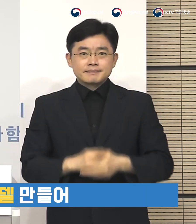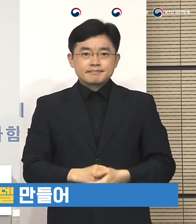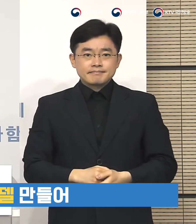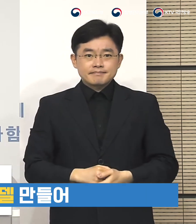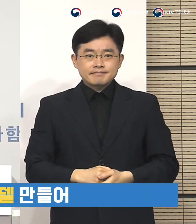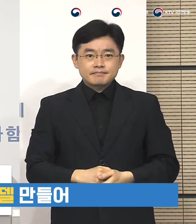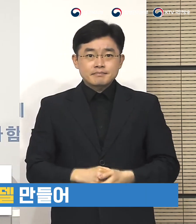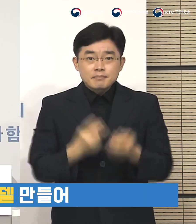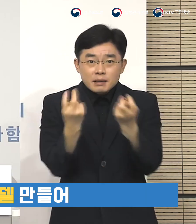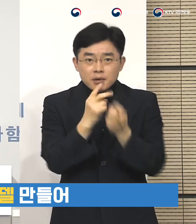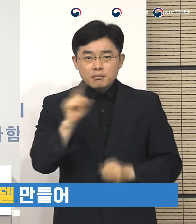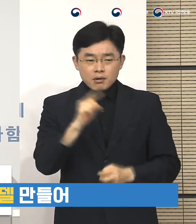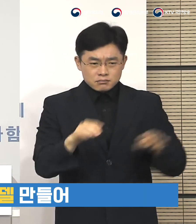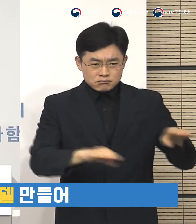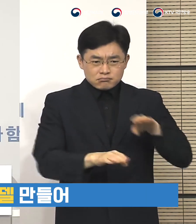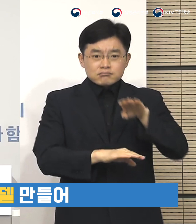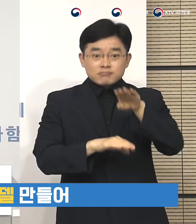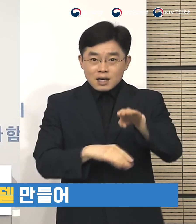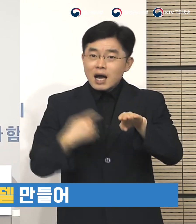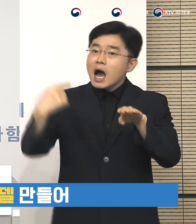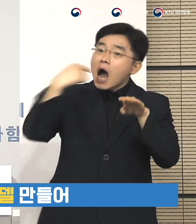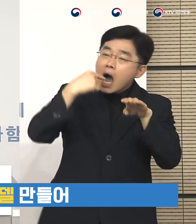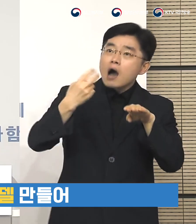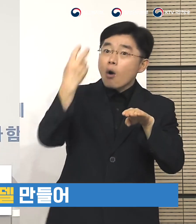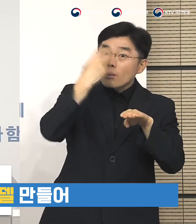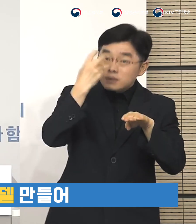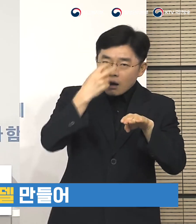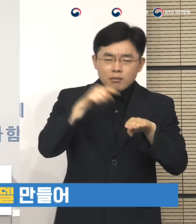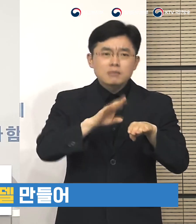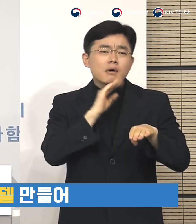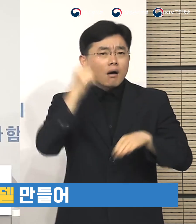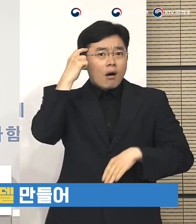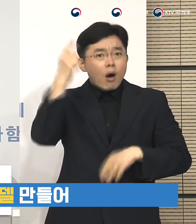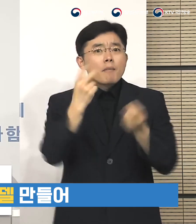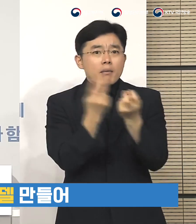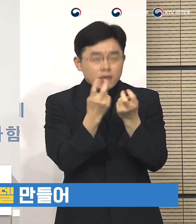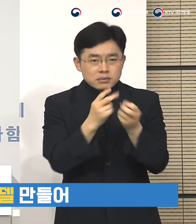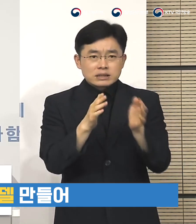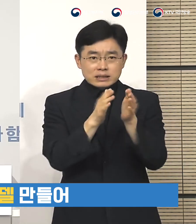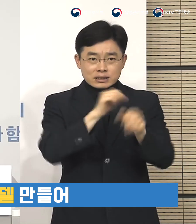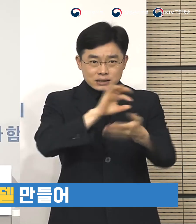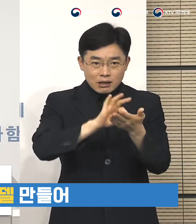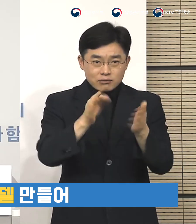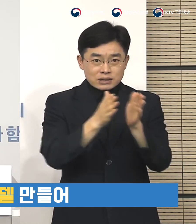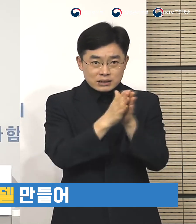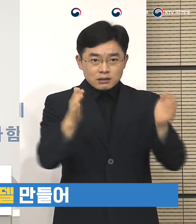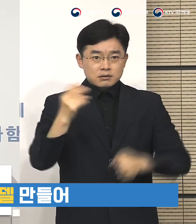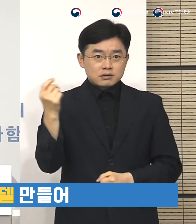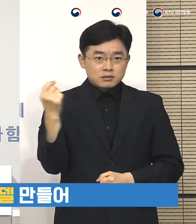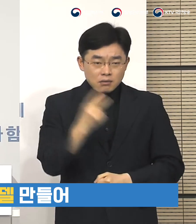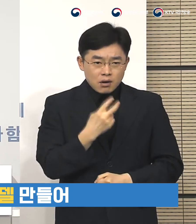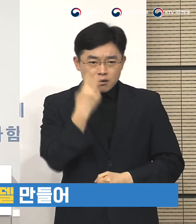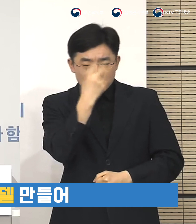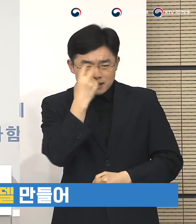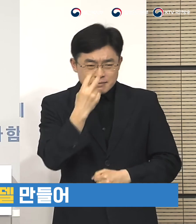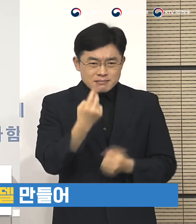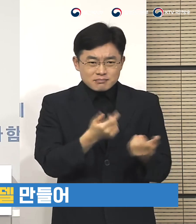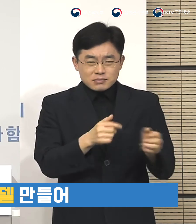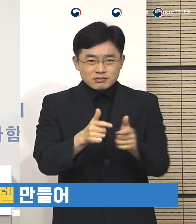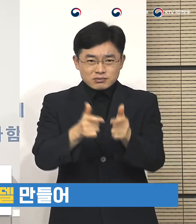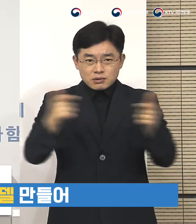이동용 선별진료소와 같은 창의적 모델을 도입해서 대규모의 검사와 추적이